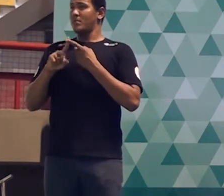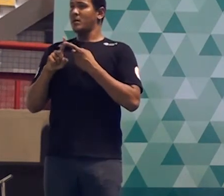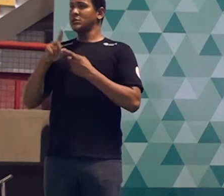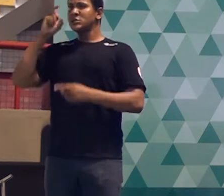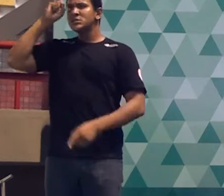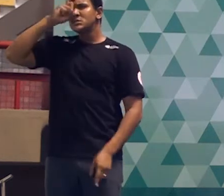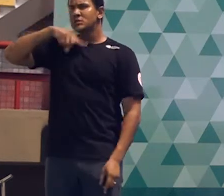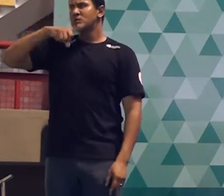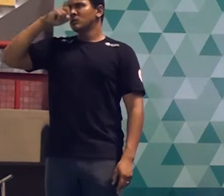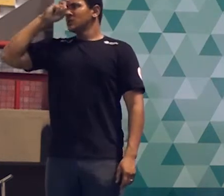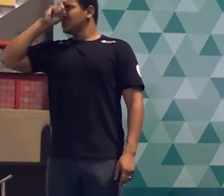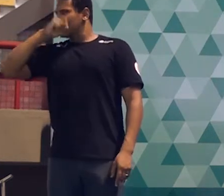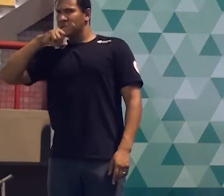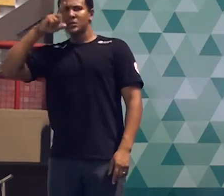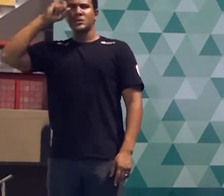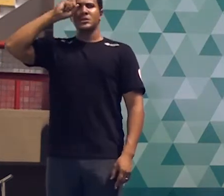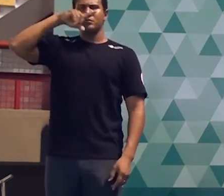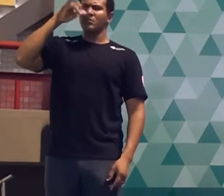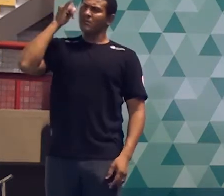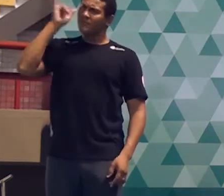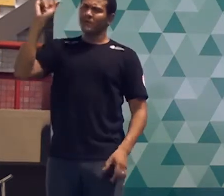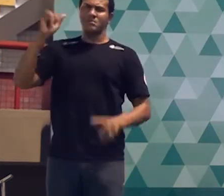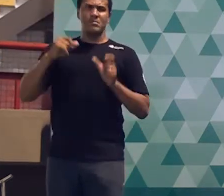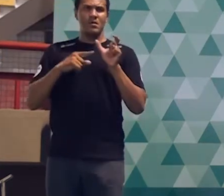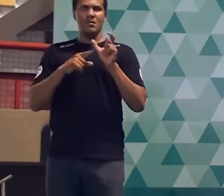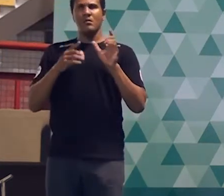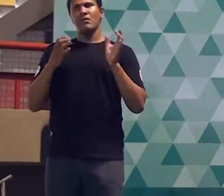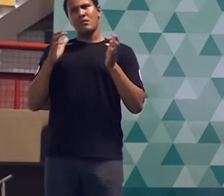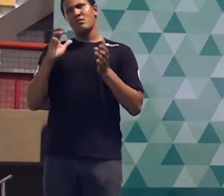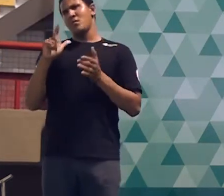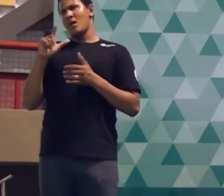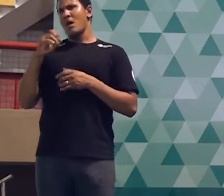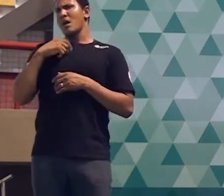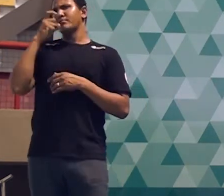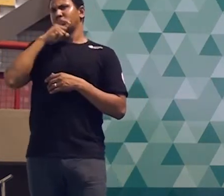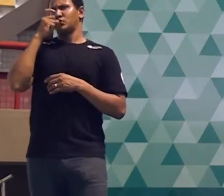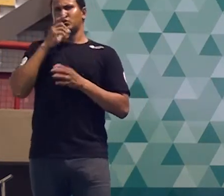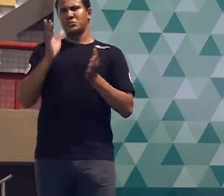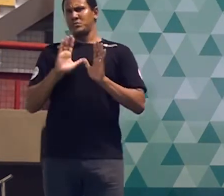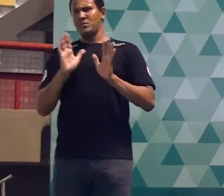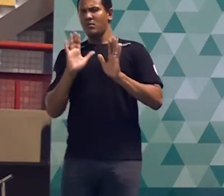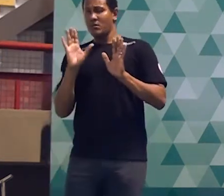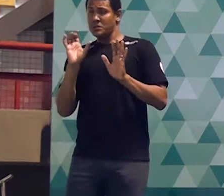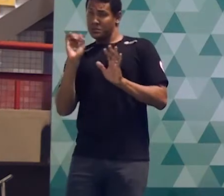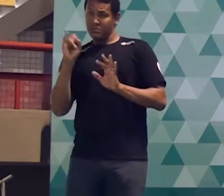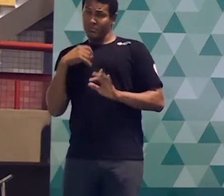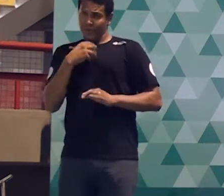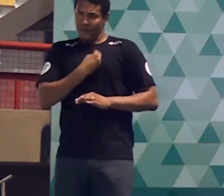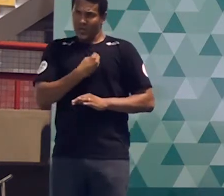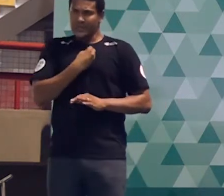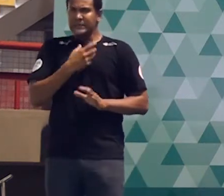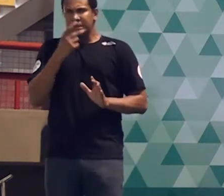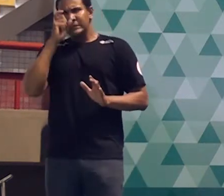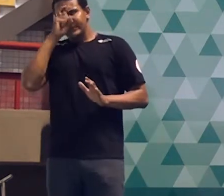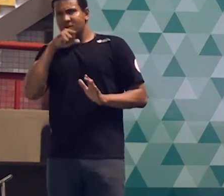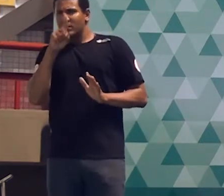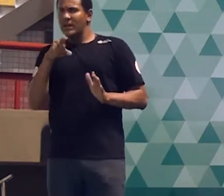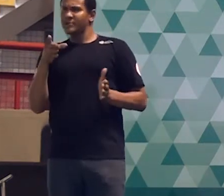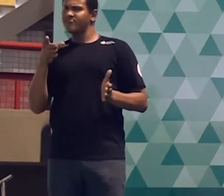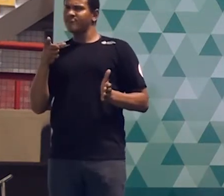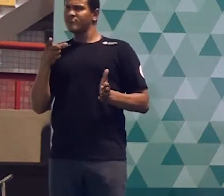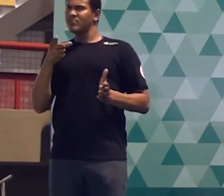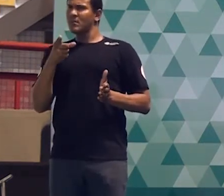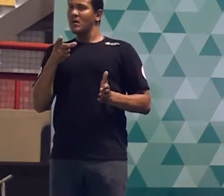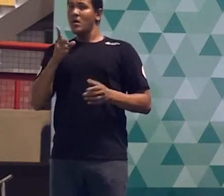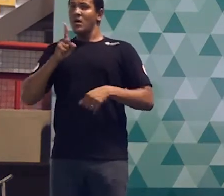dificuldade. Ninguém vai mentir. Se eu estou passando por um momento difícil, eu vou dizer que esse momento é um